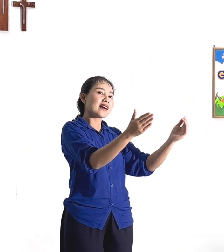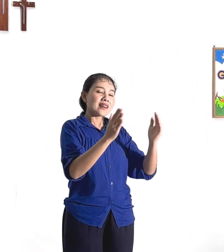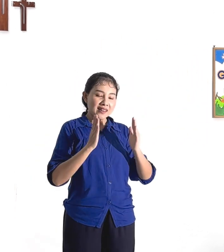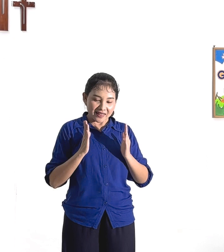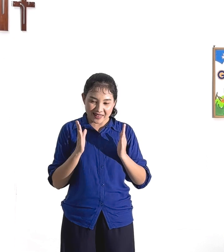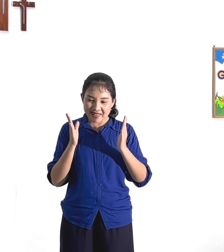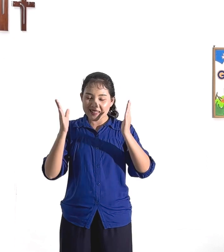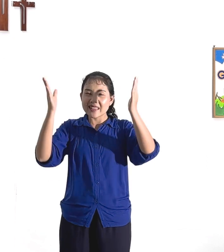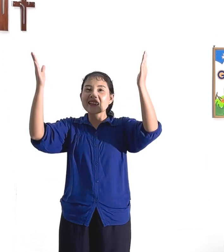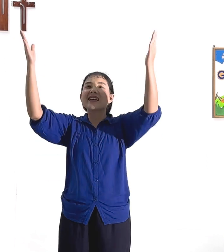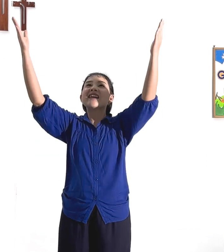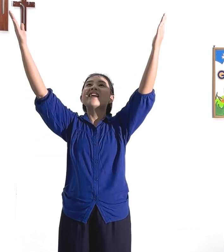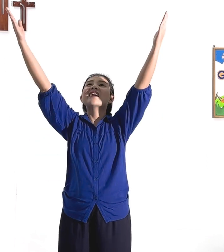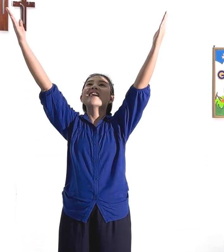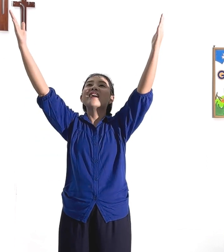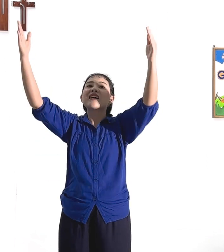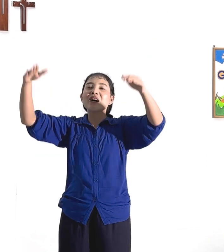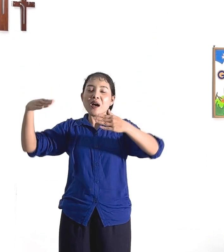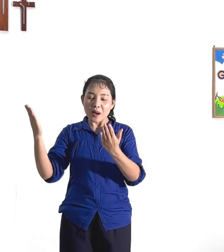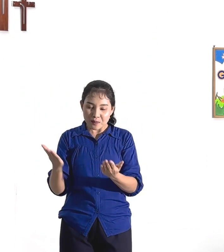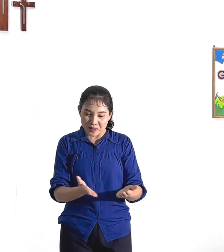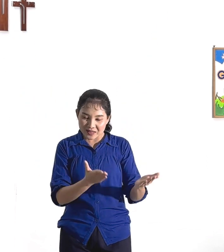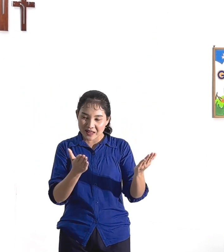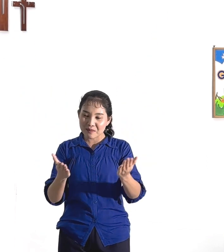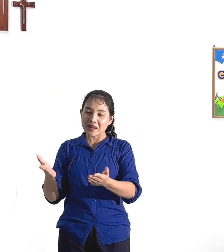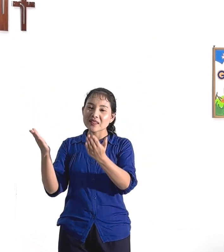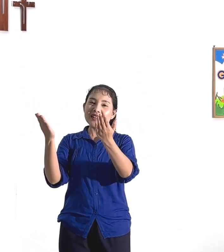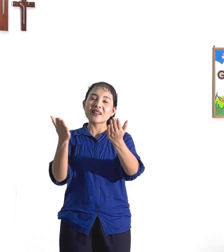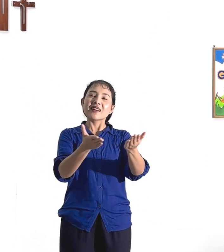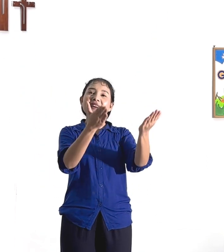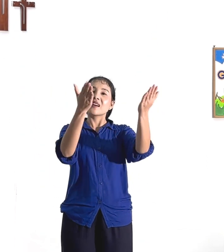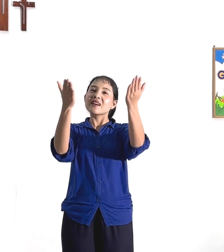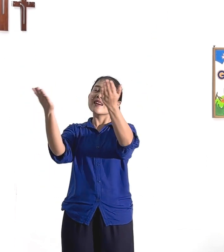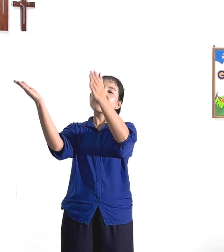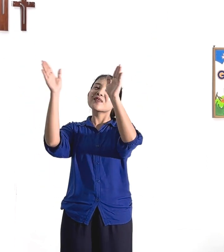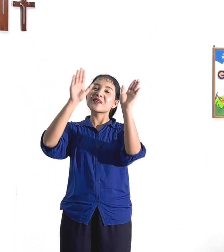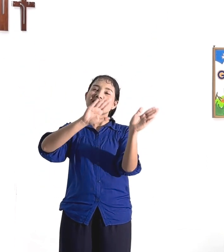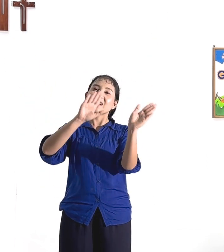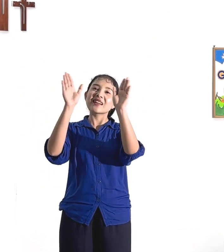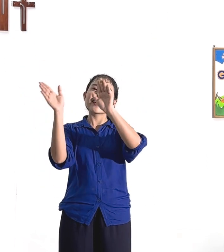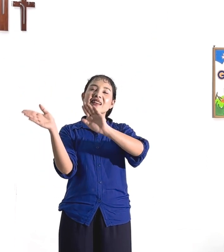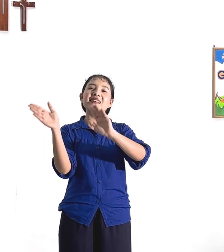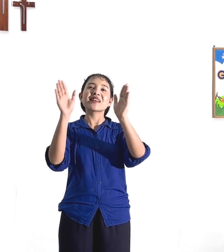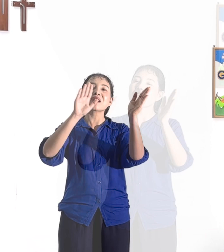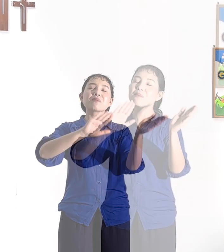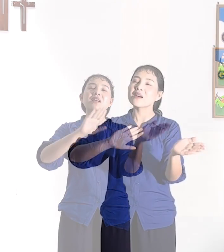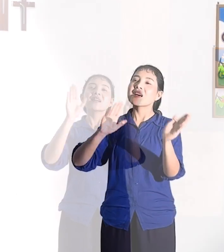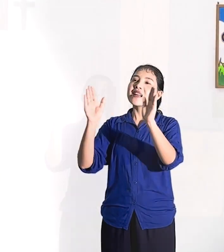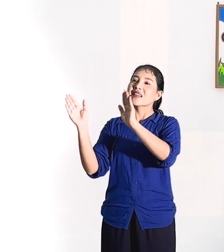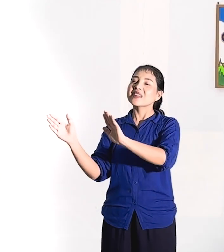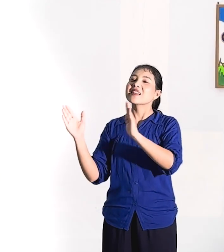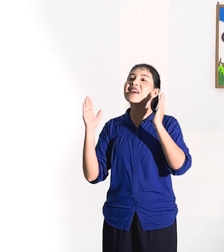Ia menelamankan aku karena ia berkenan